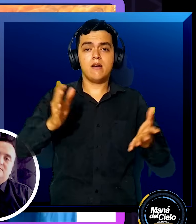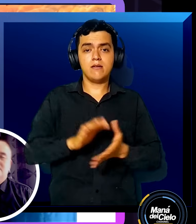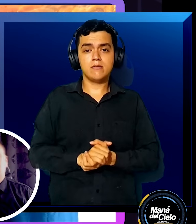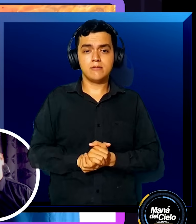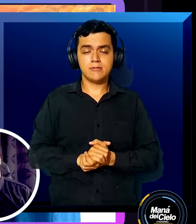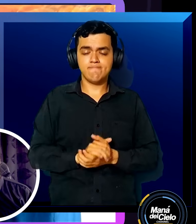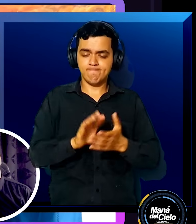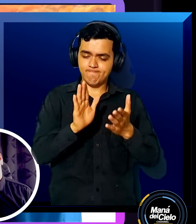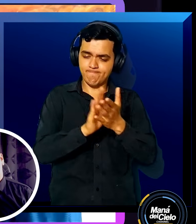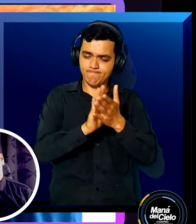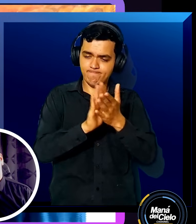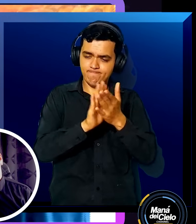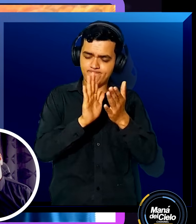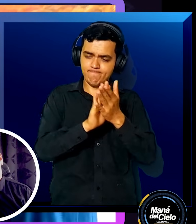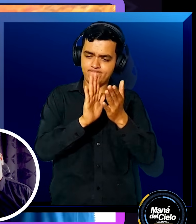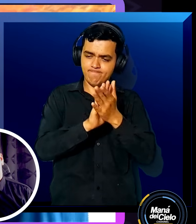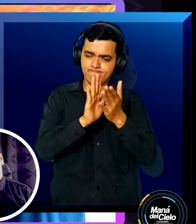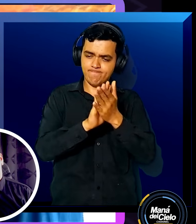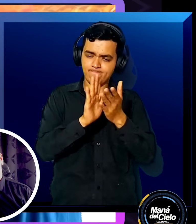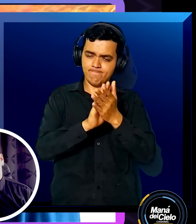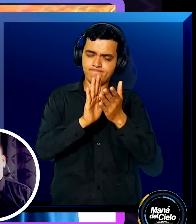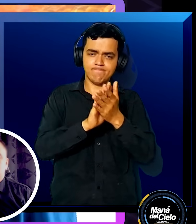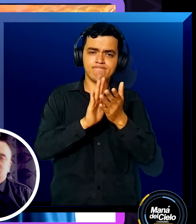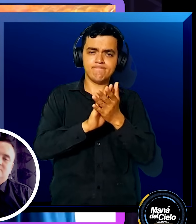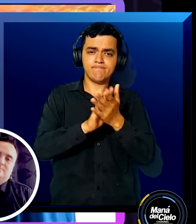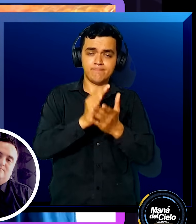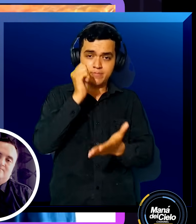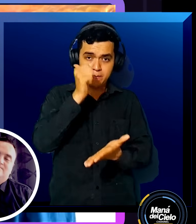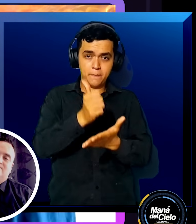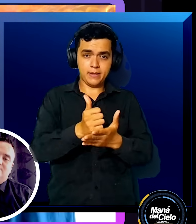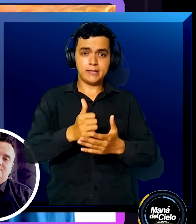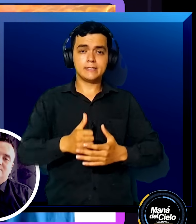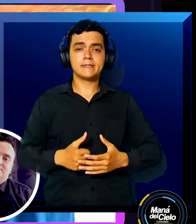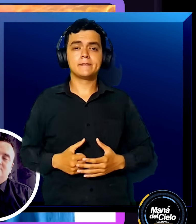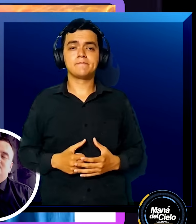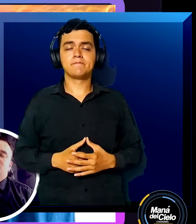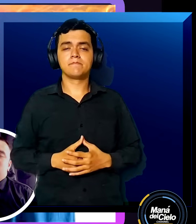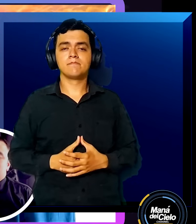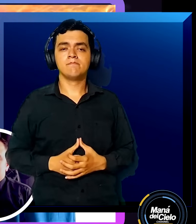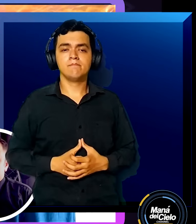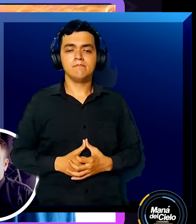Pero cuando conocí al Señor Jesús, entonces lo aprendí a orar.